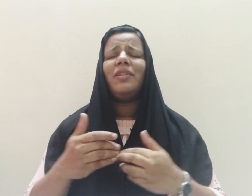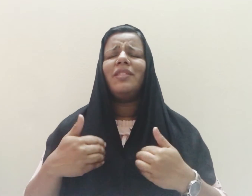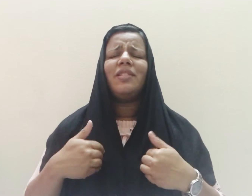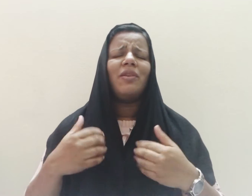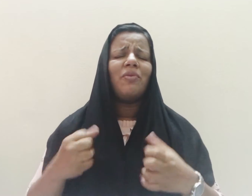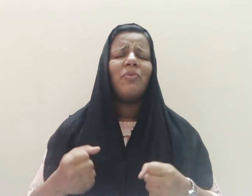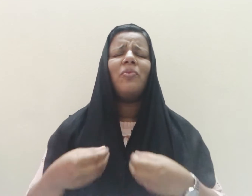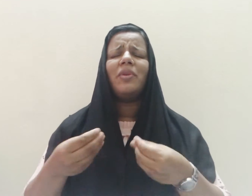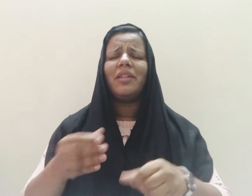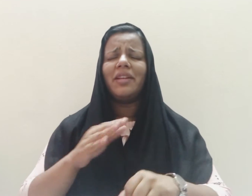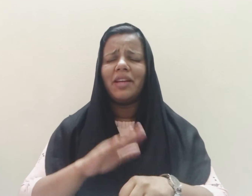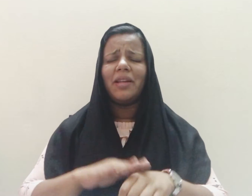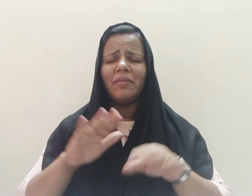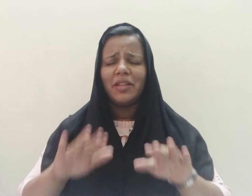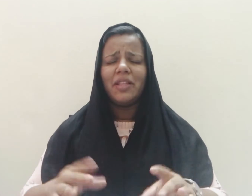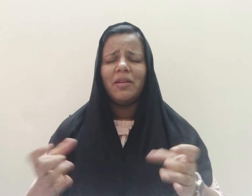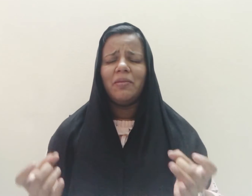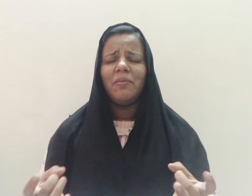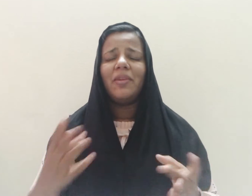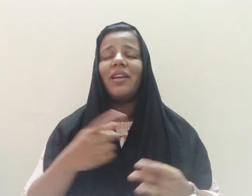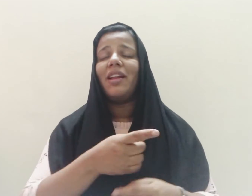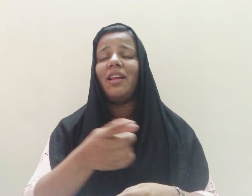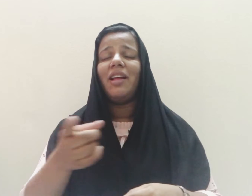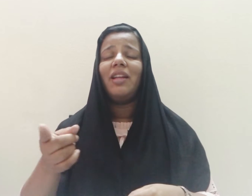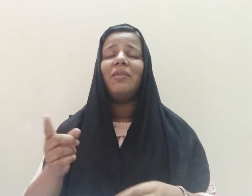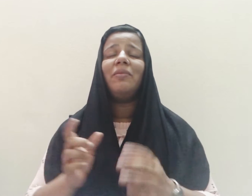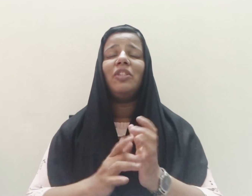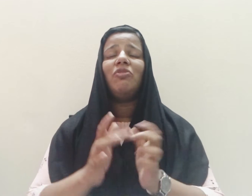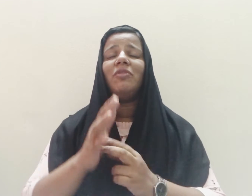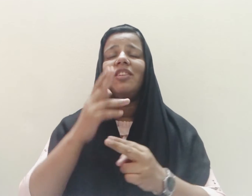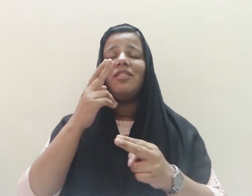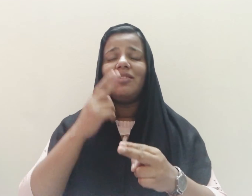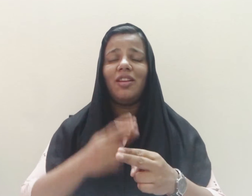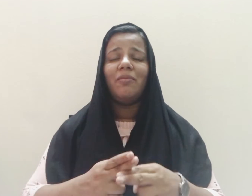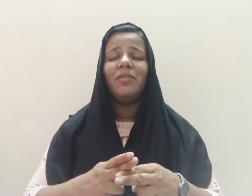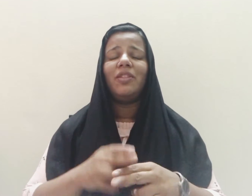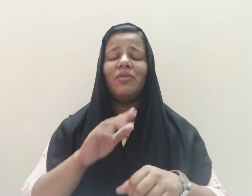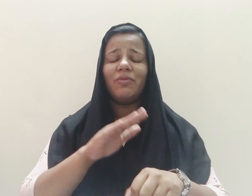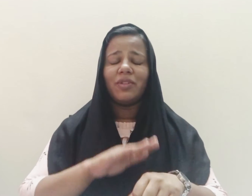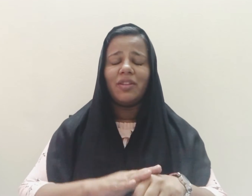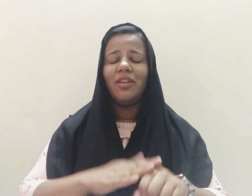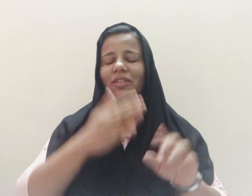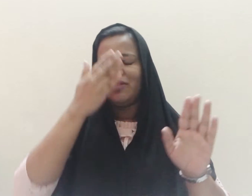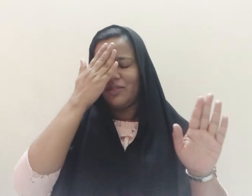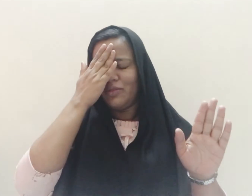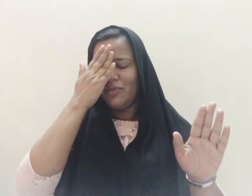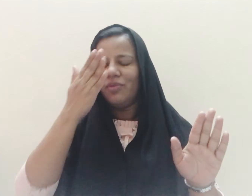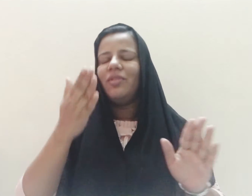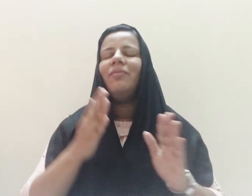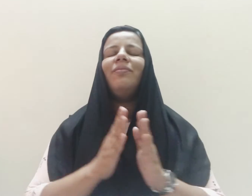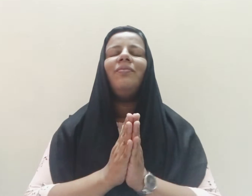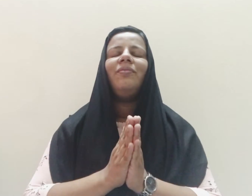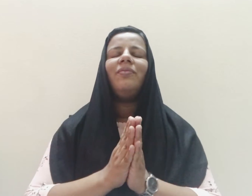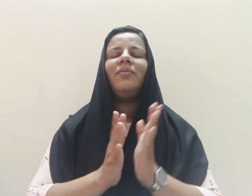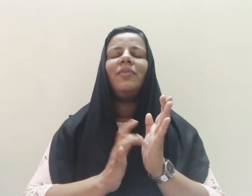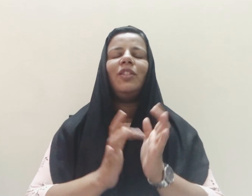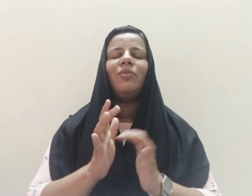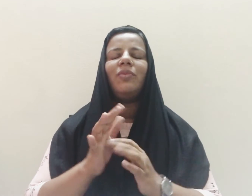സൗഖ്യമാകുന്ന കരം ഇന്ന് പ്രഭാതത്തിൽ അങ്ങയുടെ കുഞ്ഞുങ്ങളുടെ മേൽ യേശുവിൻ നാമത്തിൽ വെക്കുന്നതിനായിട്ട് സ്തോത്രം ചെയ്യുന്ന കർത്താവ്. കർത്താവിൻ്റെ